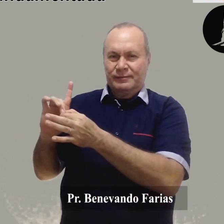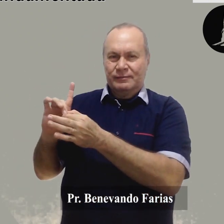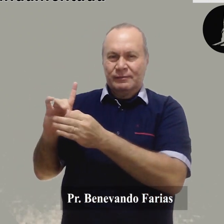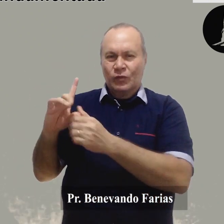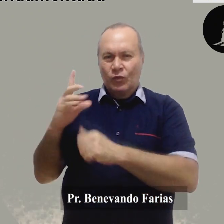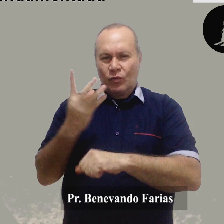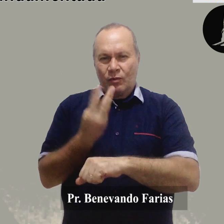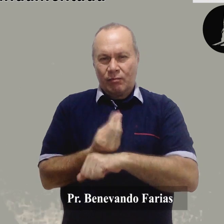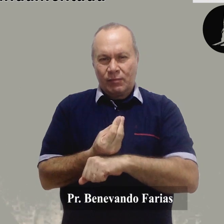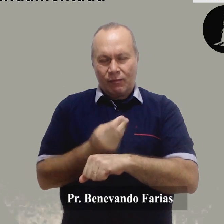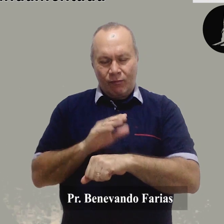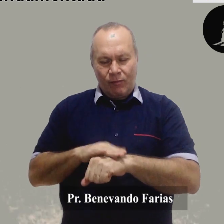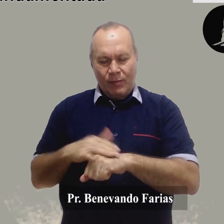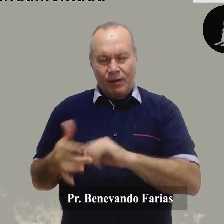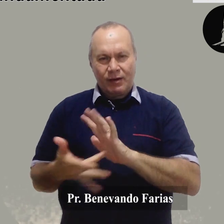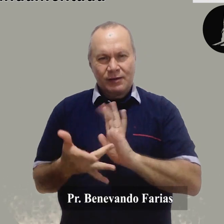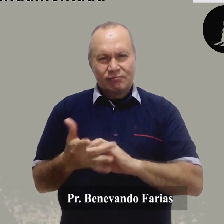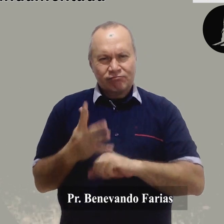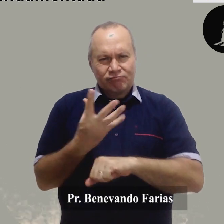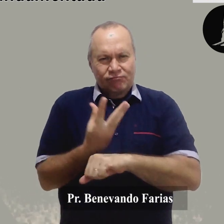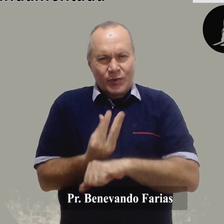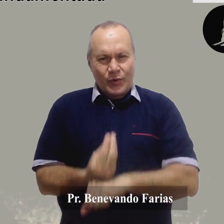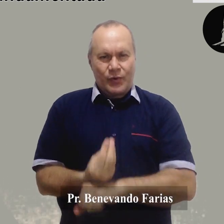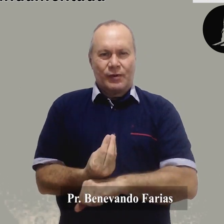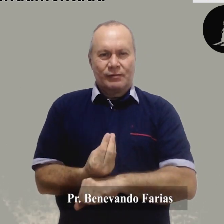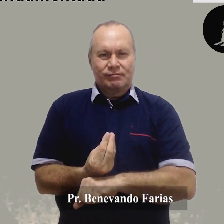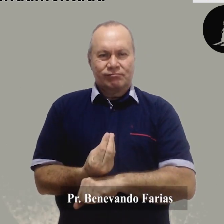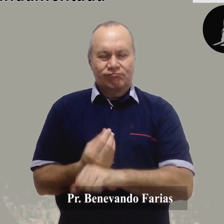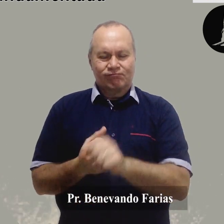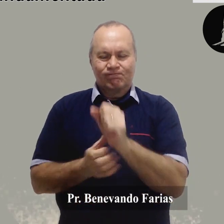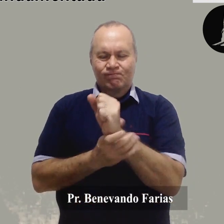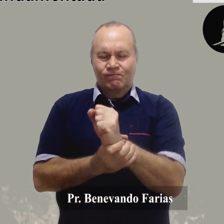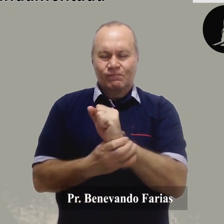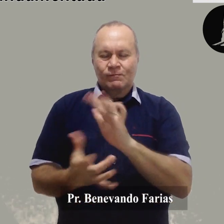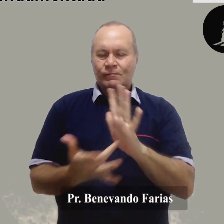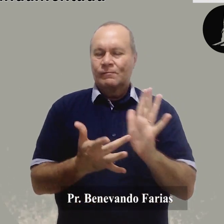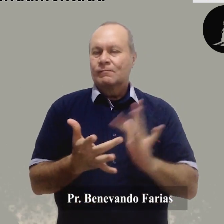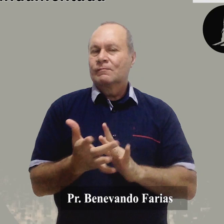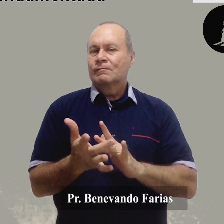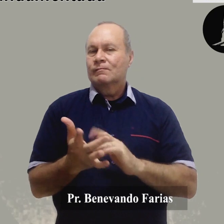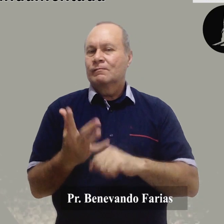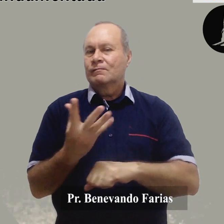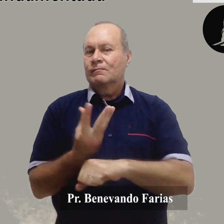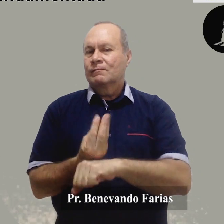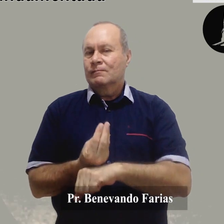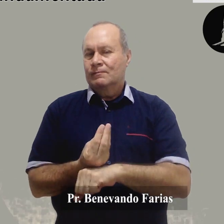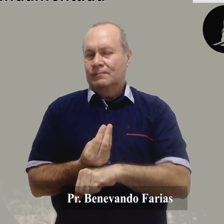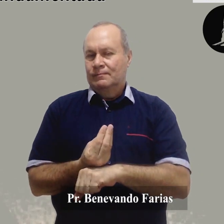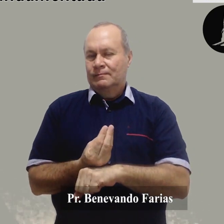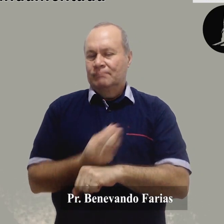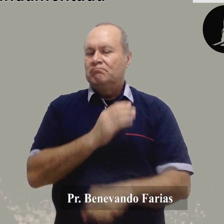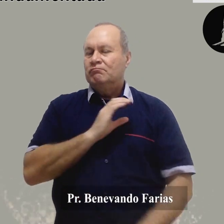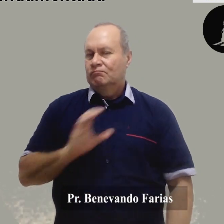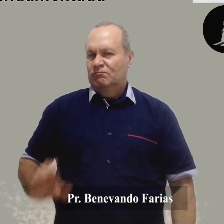igreja fundamentada é uma igreja edificada sobre o Senhor da igreja, sobre o